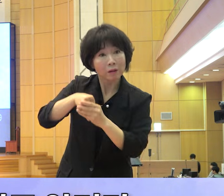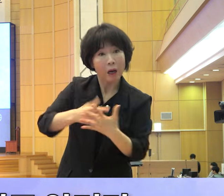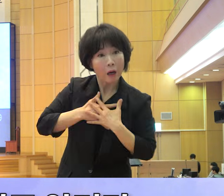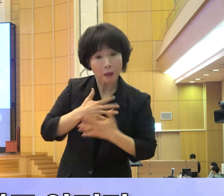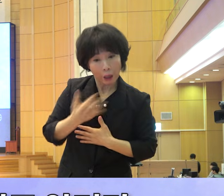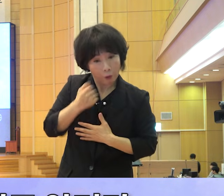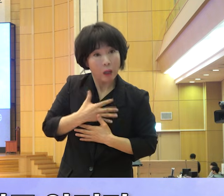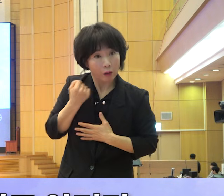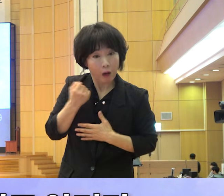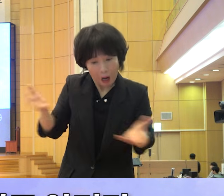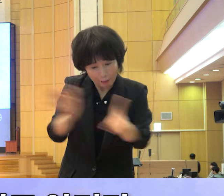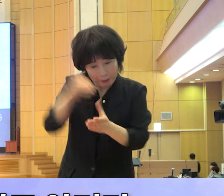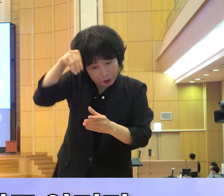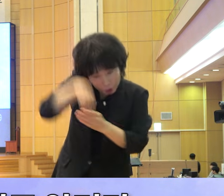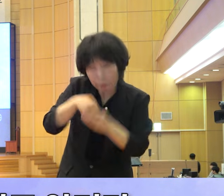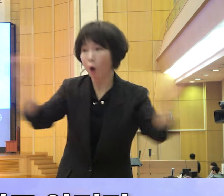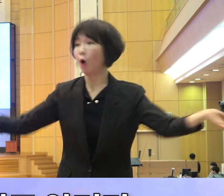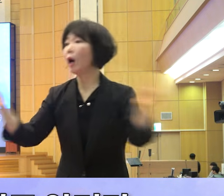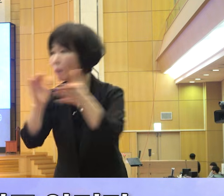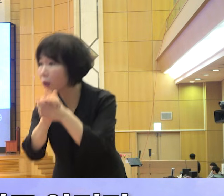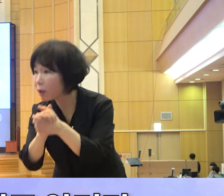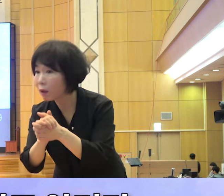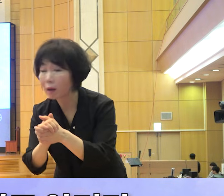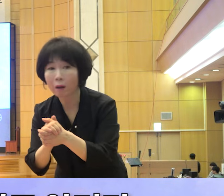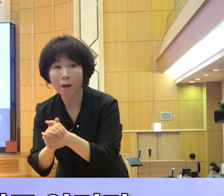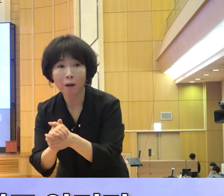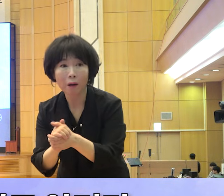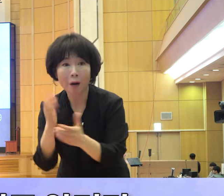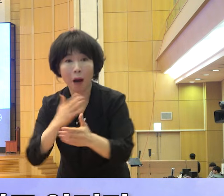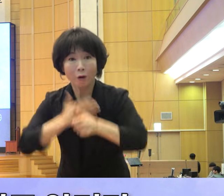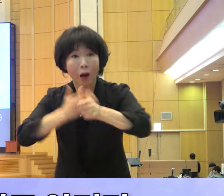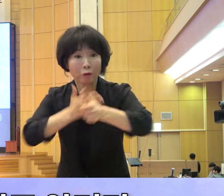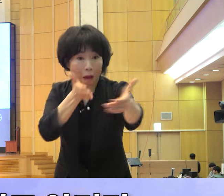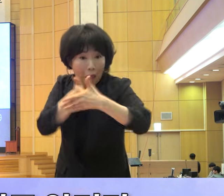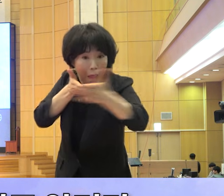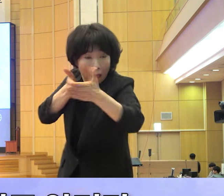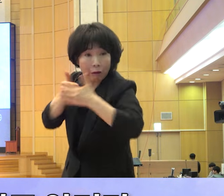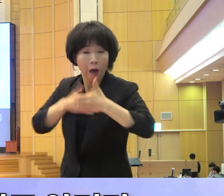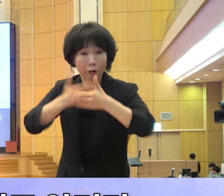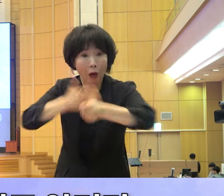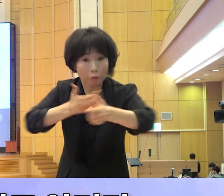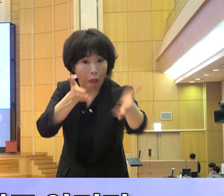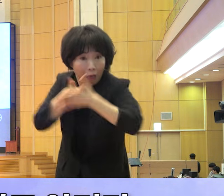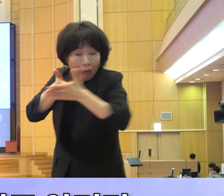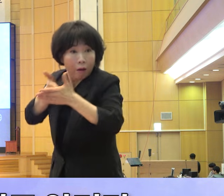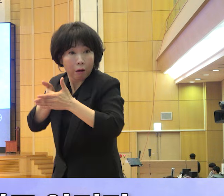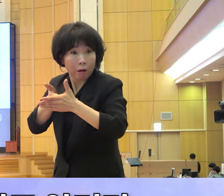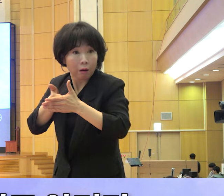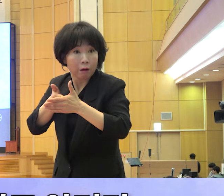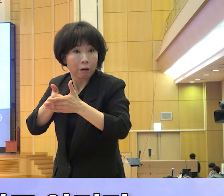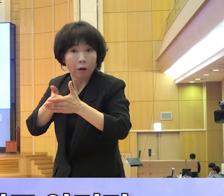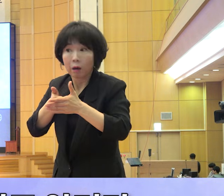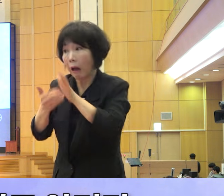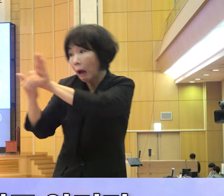거잖아요. 그러면 아무리 전해주려고 해도 안 받는데 뭐 어쩌자는 겁니까? 내 말씀이 안 되지요.